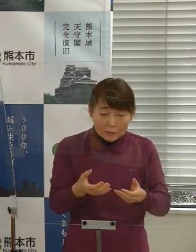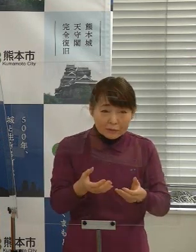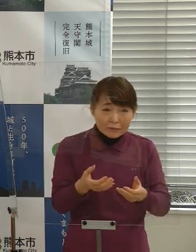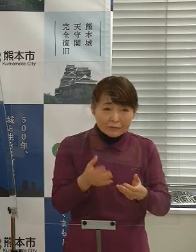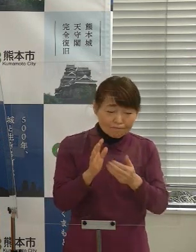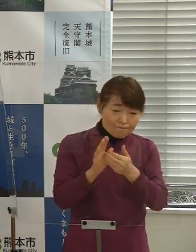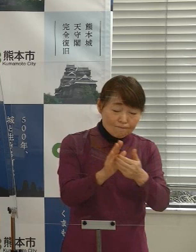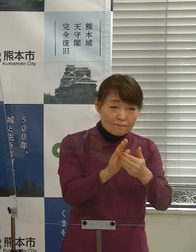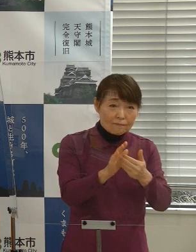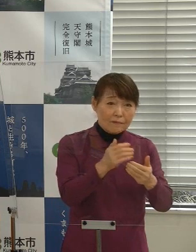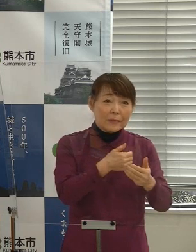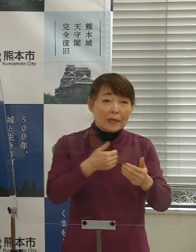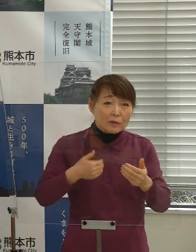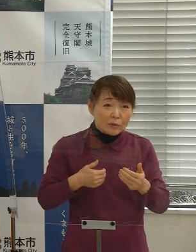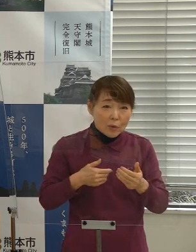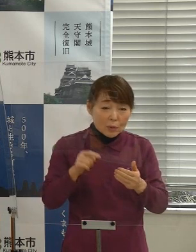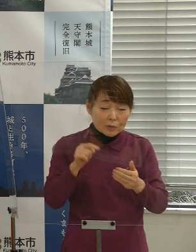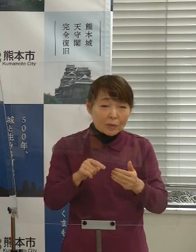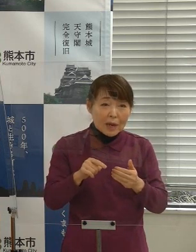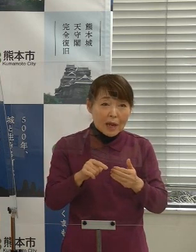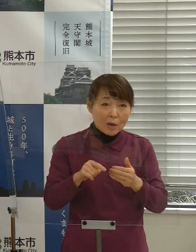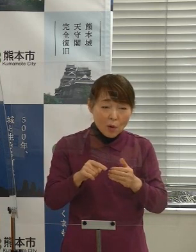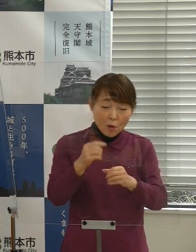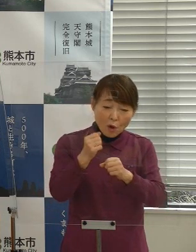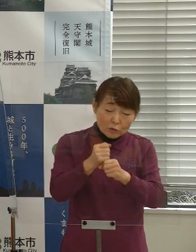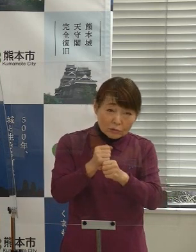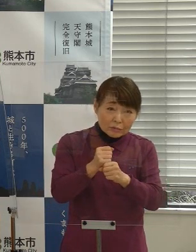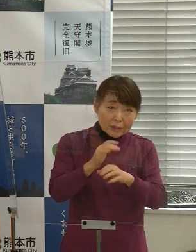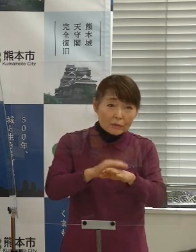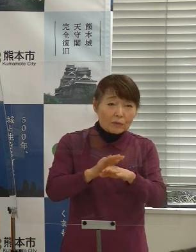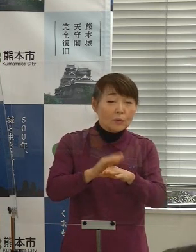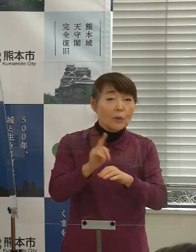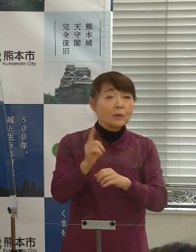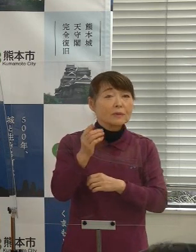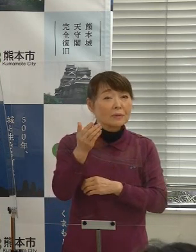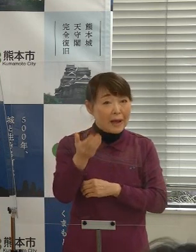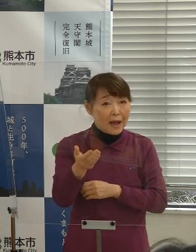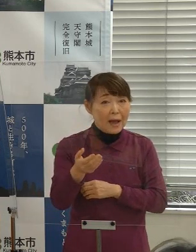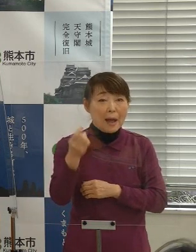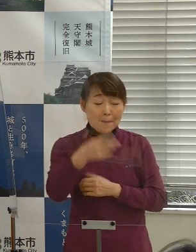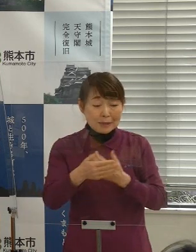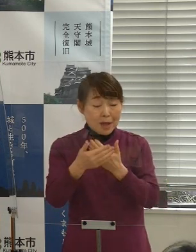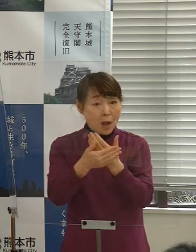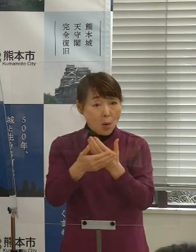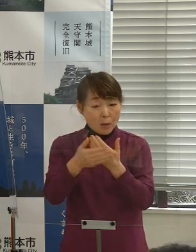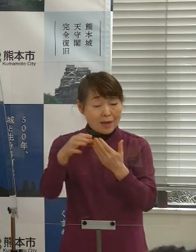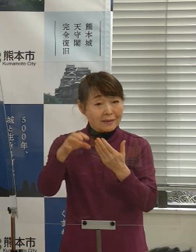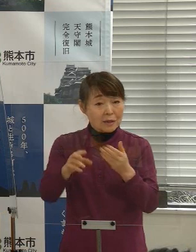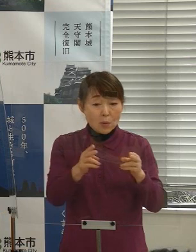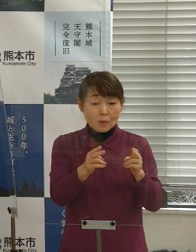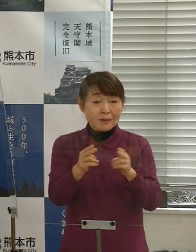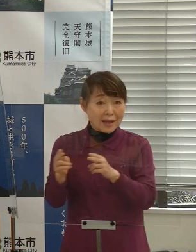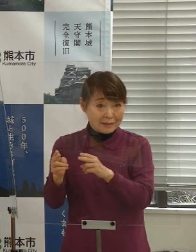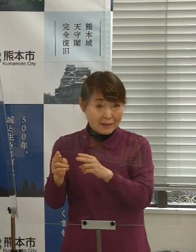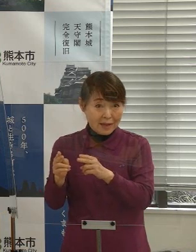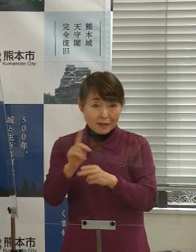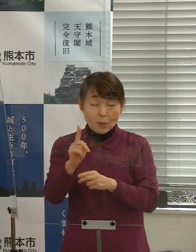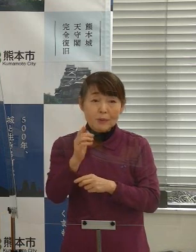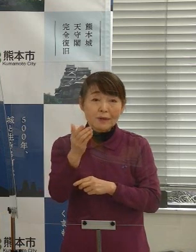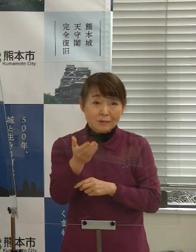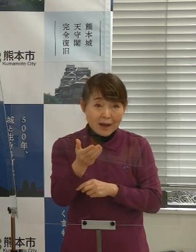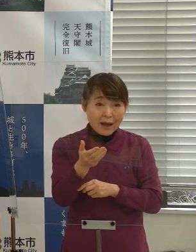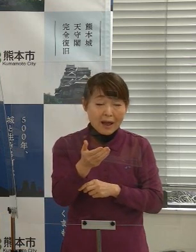う構築していくのか、あるいは、この保健所の体制も含めてなんですけれども、人的にですね、非常にこ